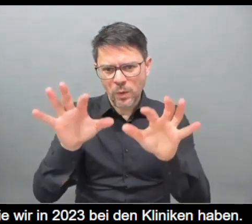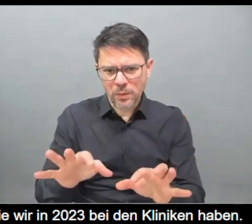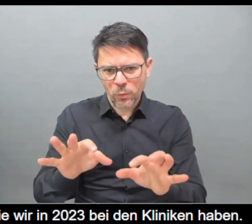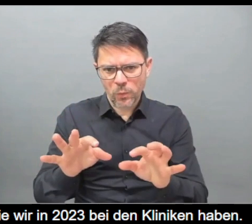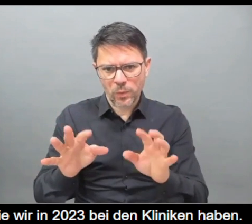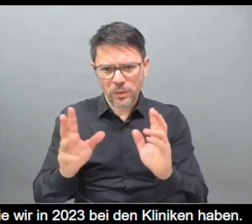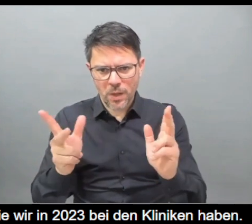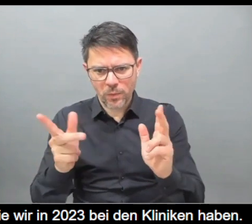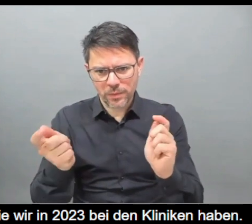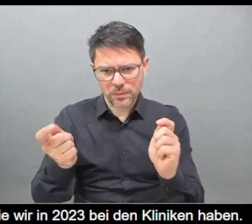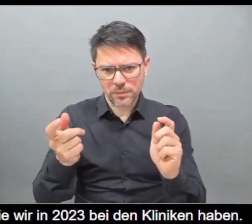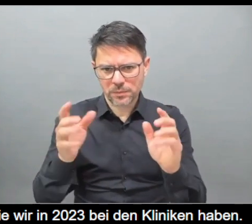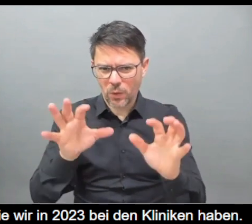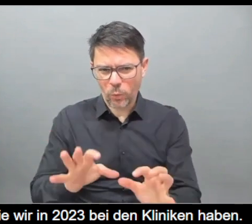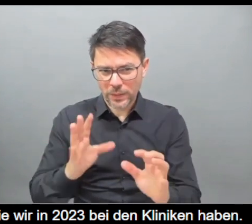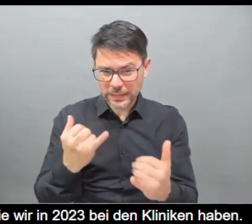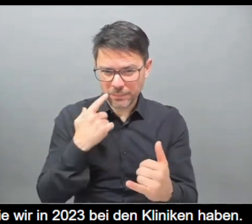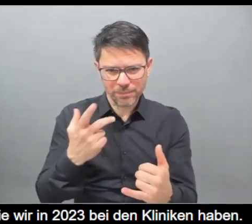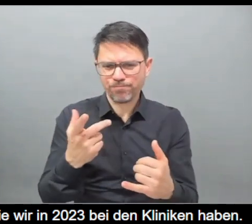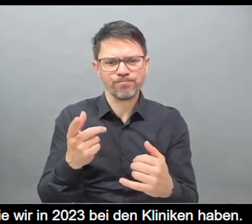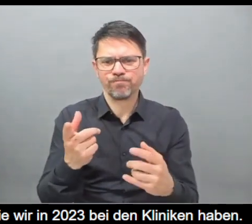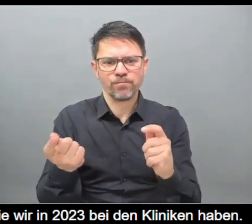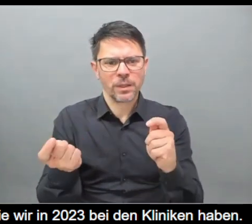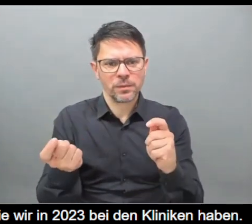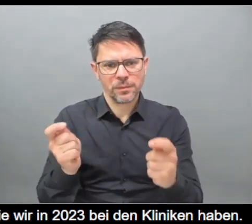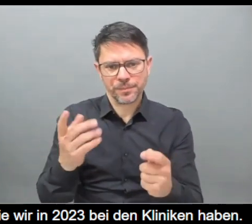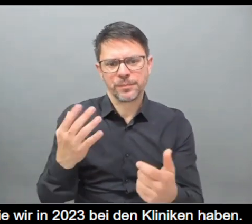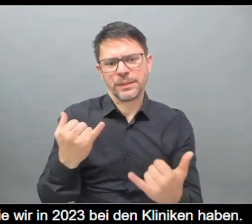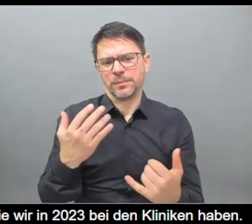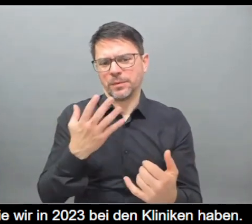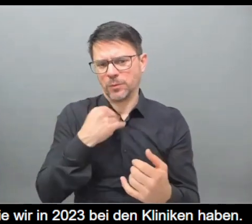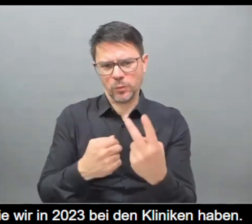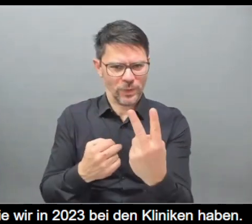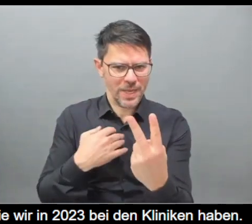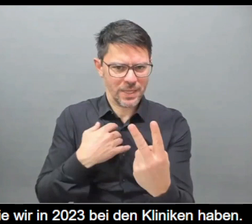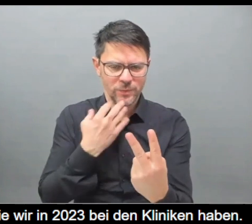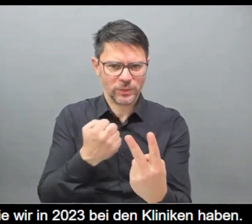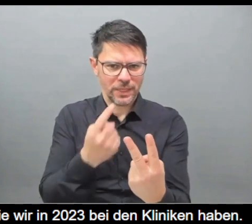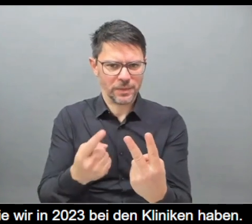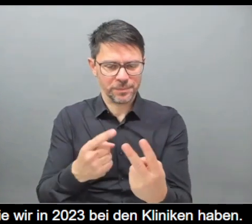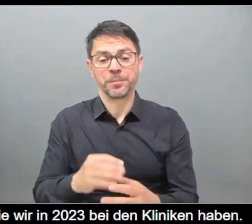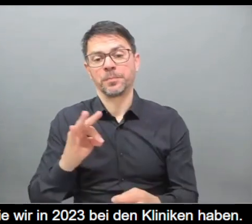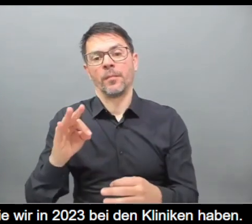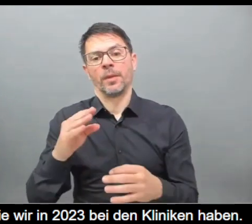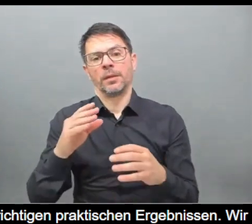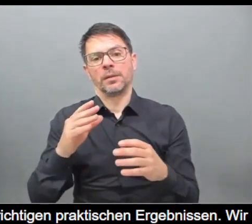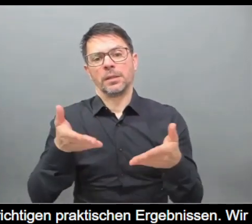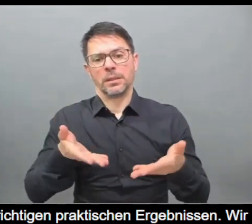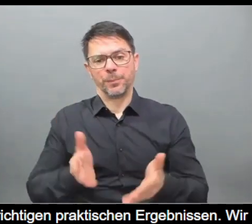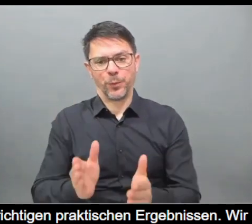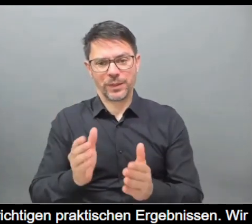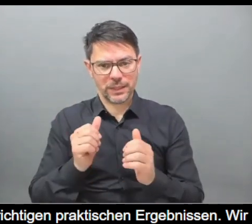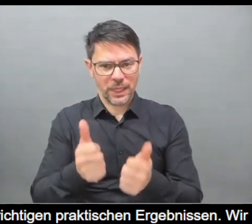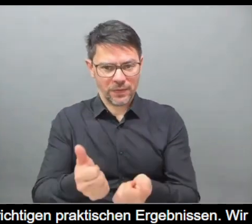Geburtshilfestationen in Bayern würden einer solchen Reform zum Opfer fallen. Und ich will das Thema